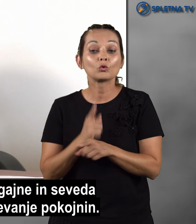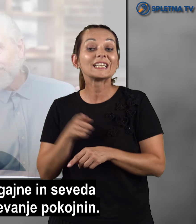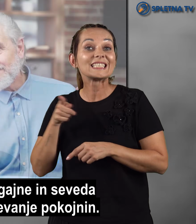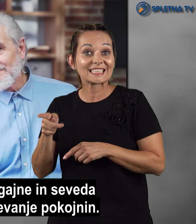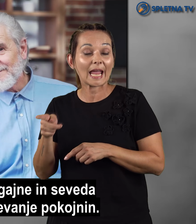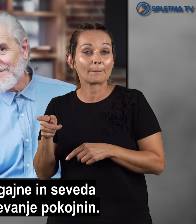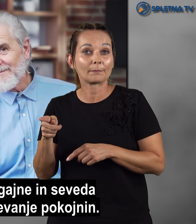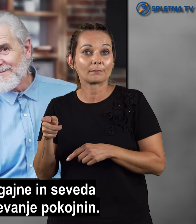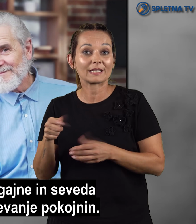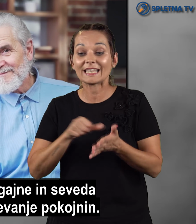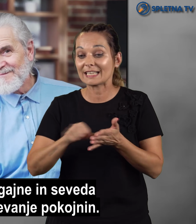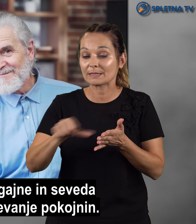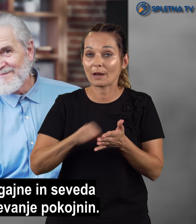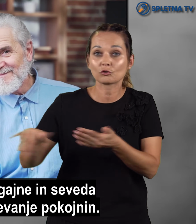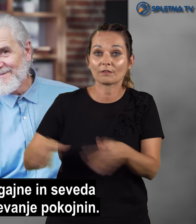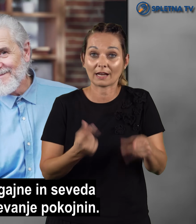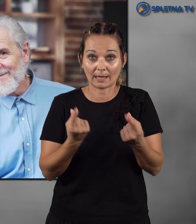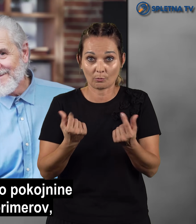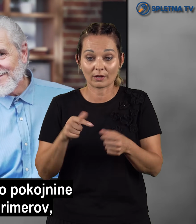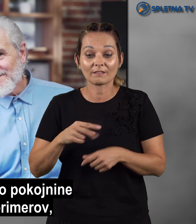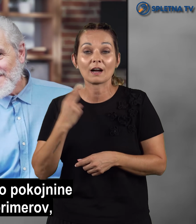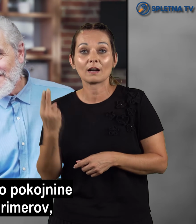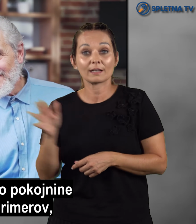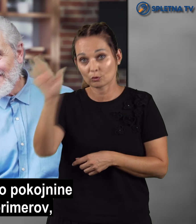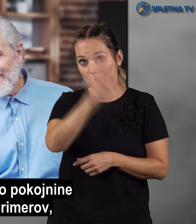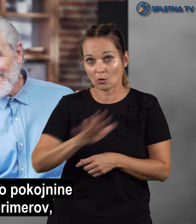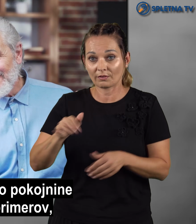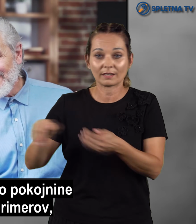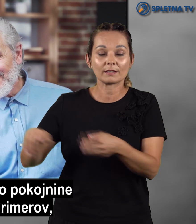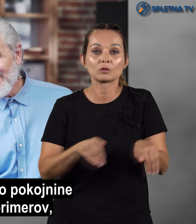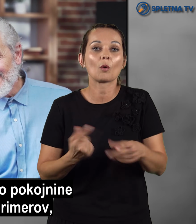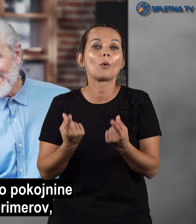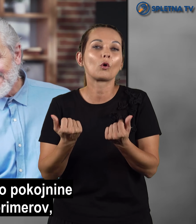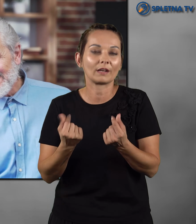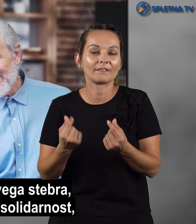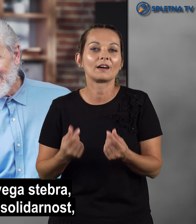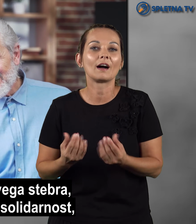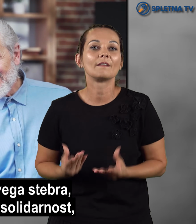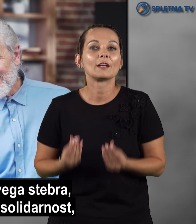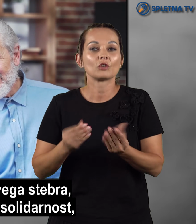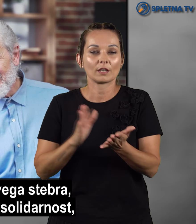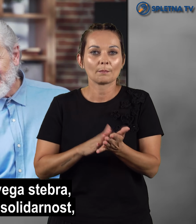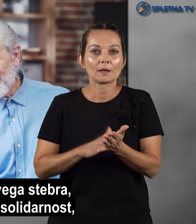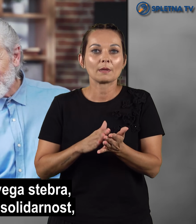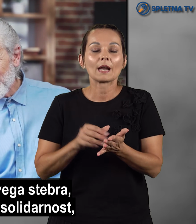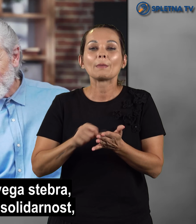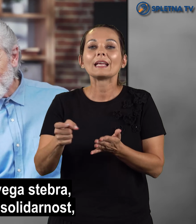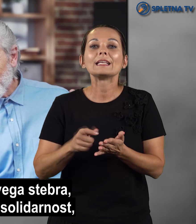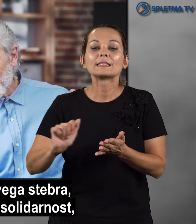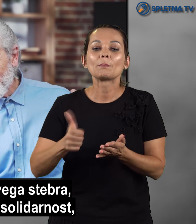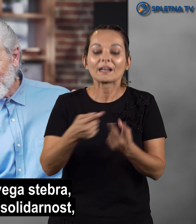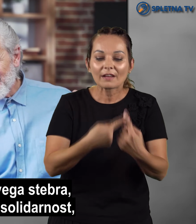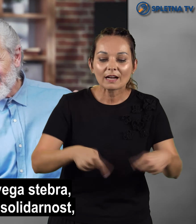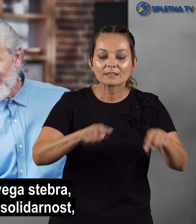tudi izplačevanje pokojnin. V Sloveniji so pokojnine v večini primerov plačilo iz prvega stebra,